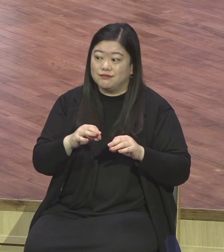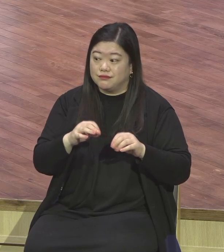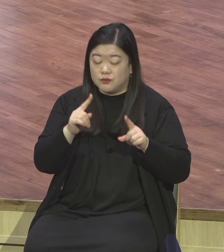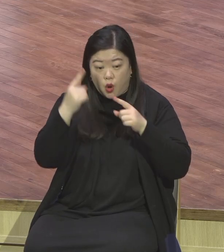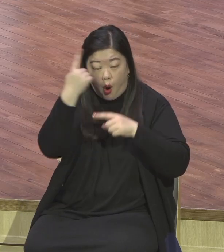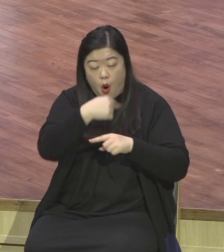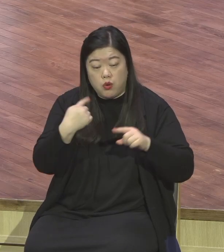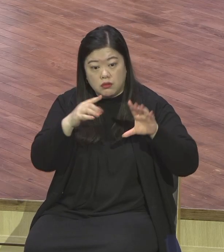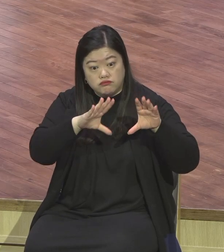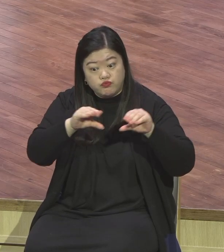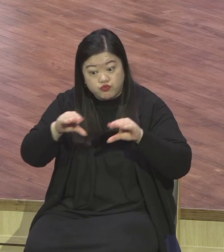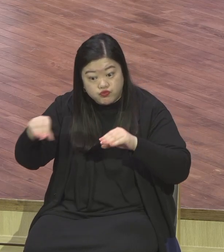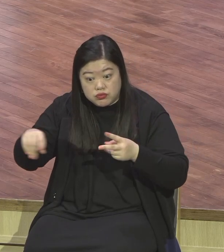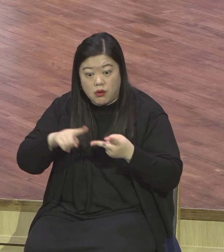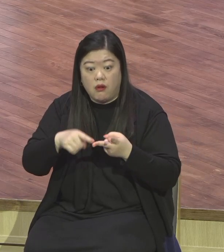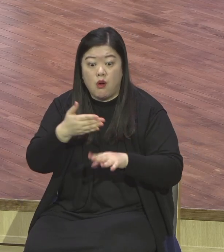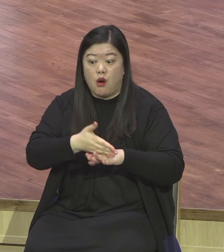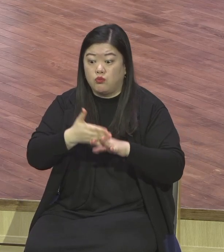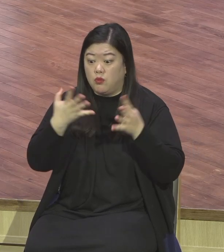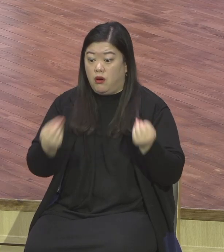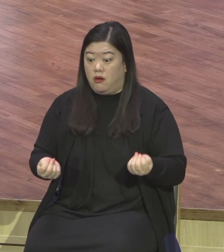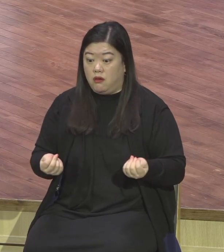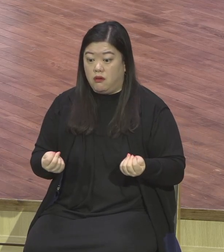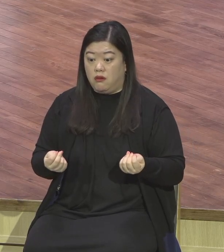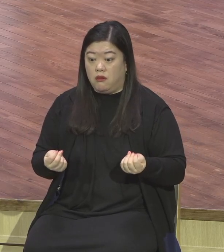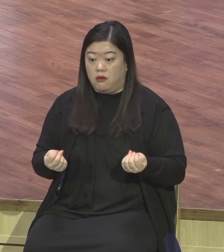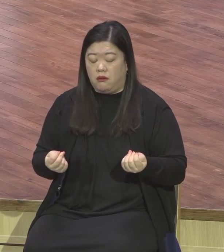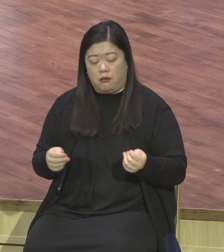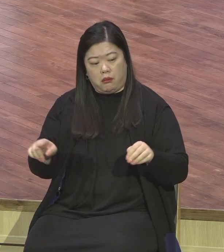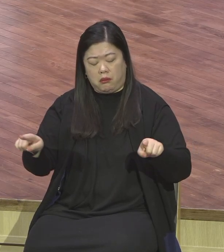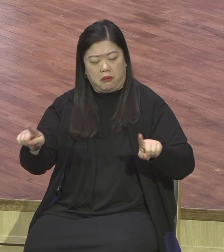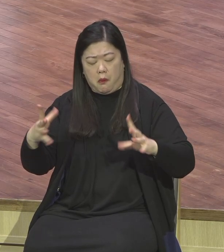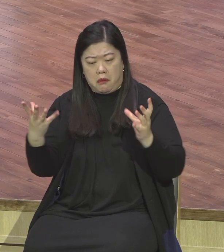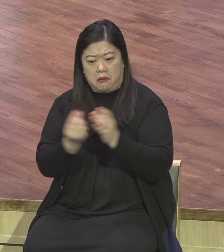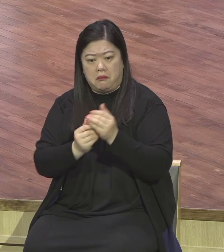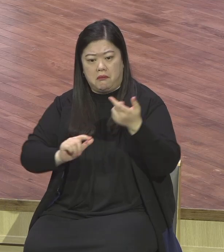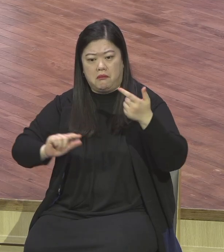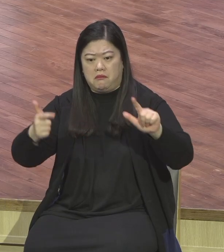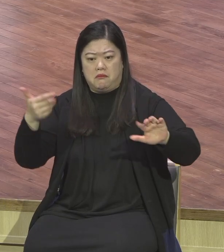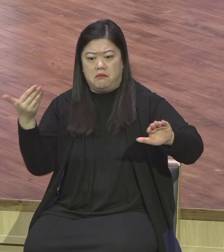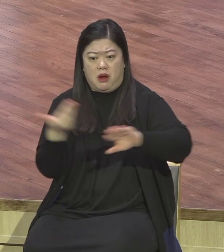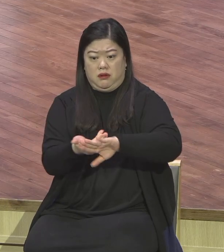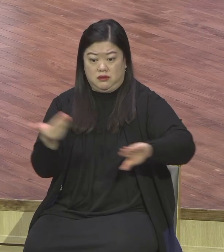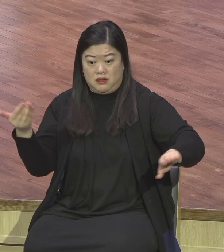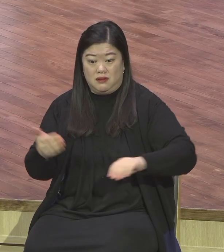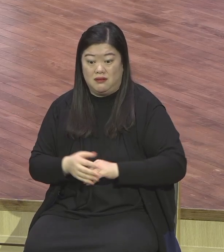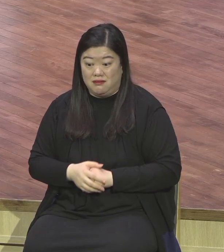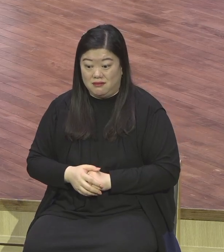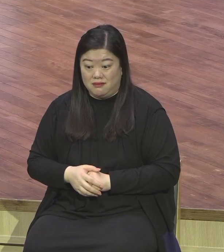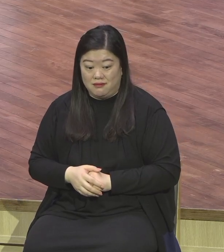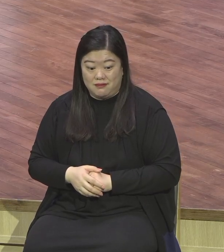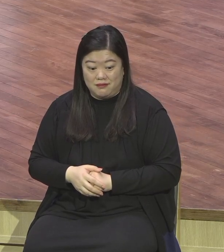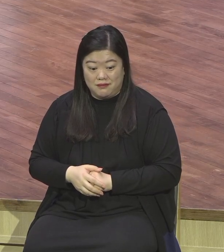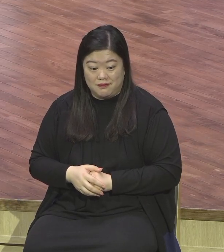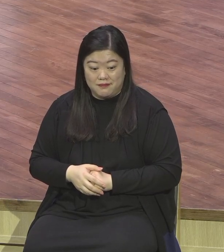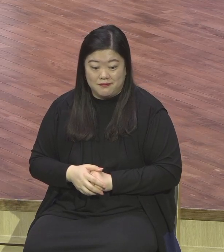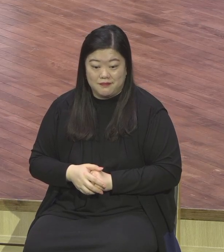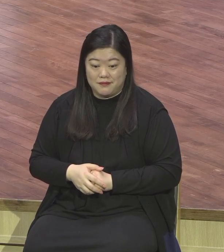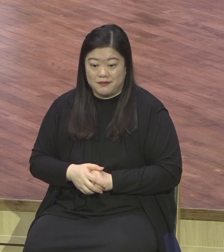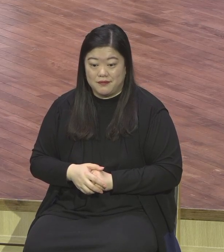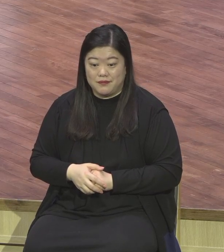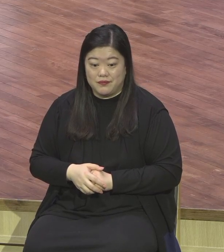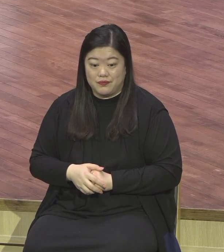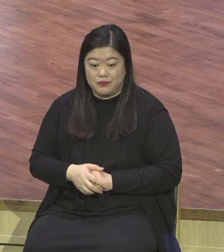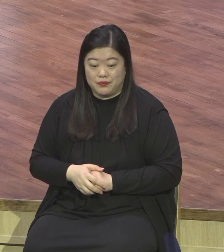많아 감사가 긍정적이란 말이에요 부정적인 사람은요 여러 말 그대로 자기 말